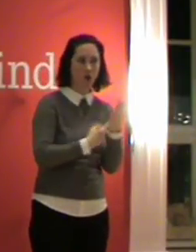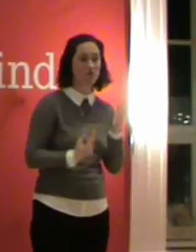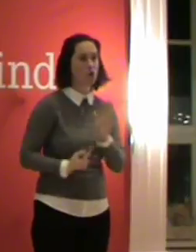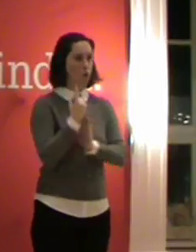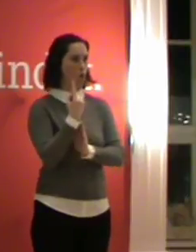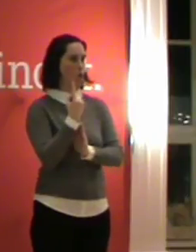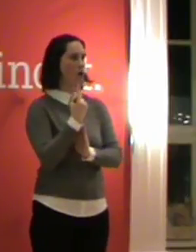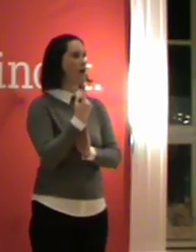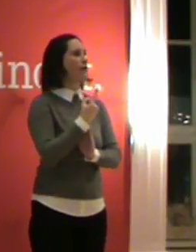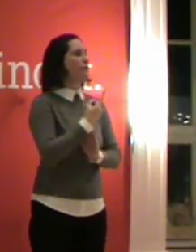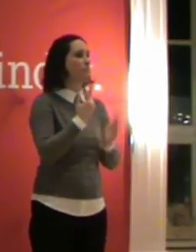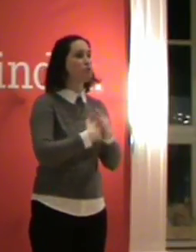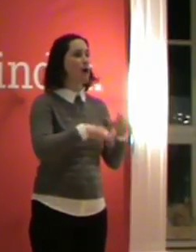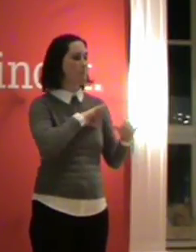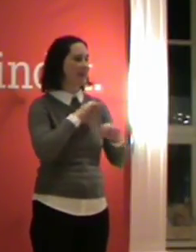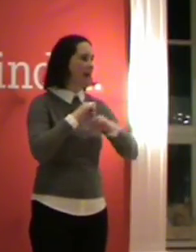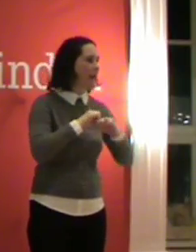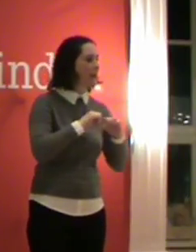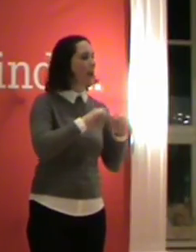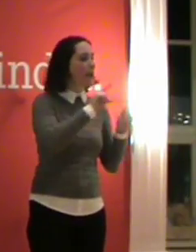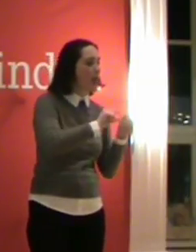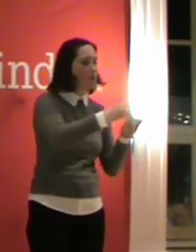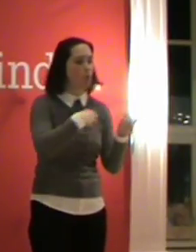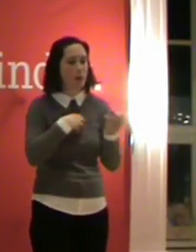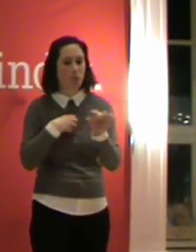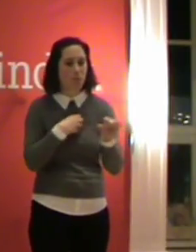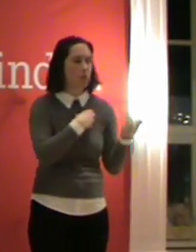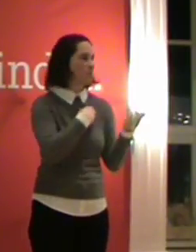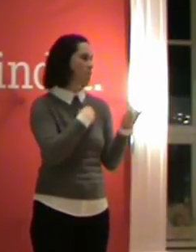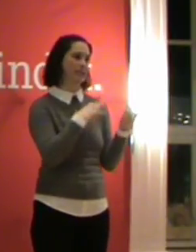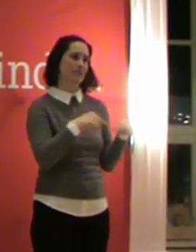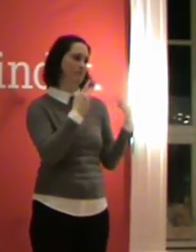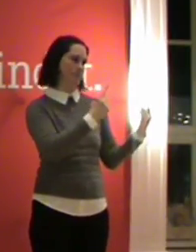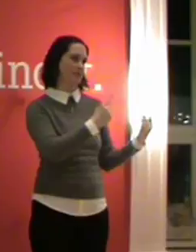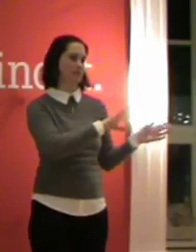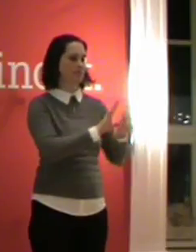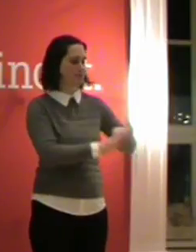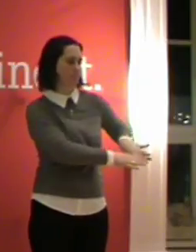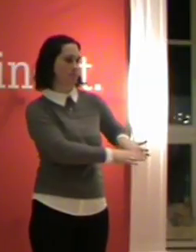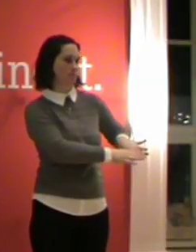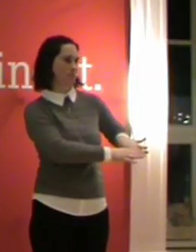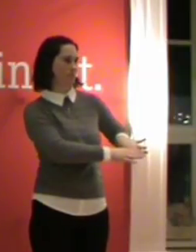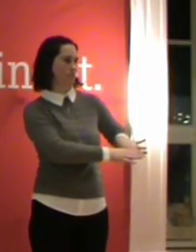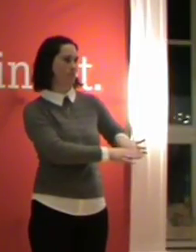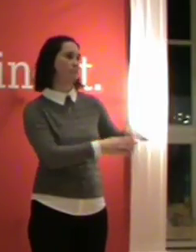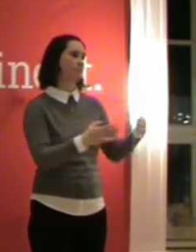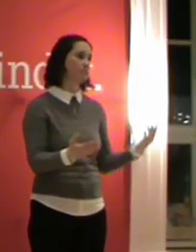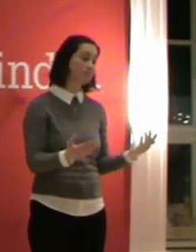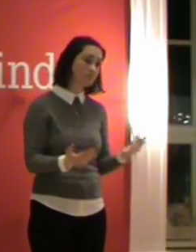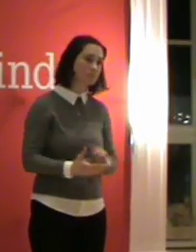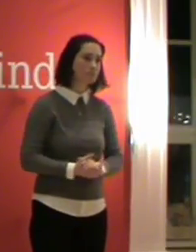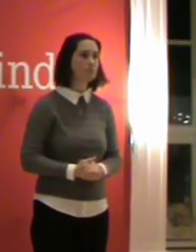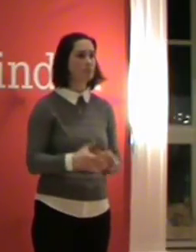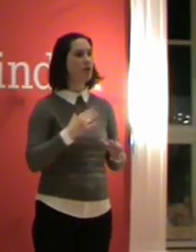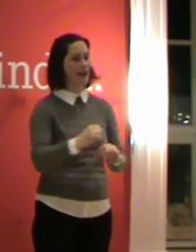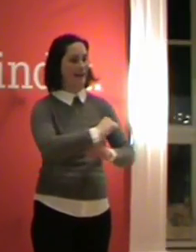Manch Kleinteiliges, was auch in der Linken besprochen wird, ich glaube, ist im Moment überhaupt nicht angesagt. Es ist leider so, dass